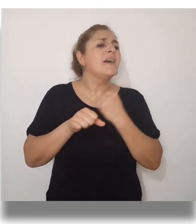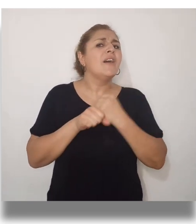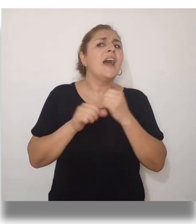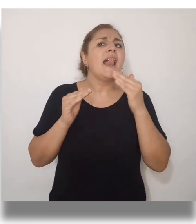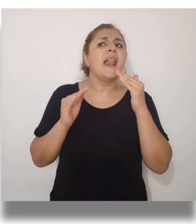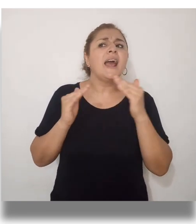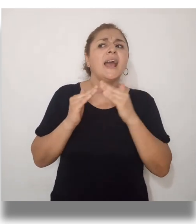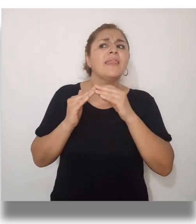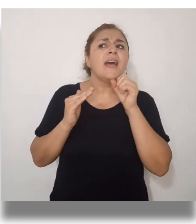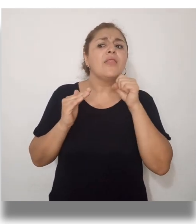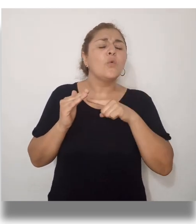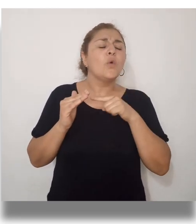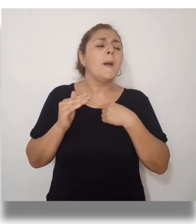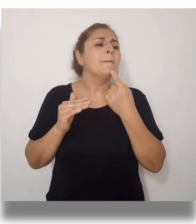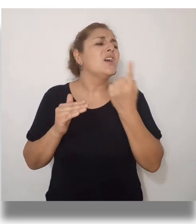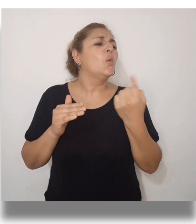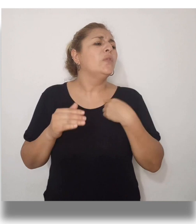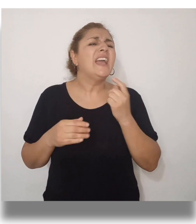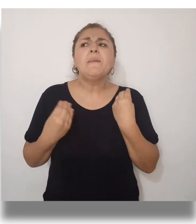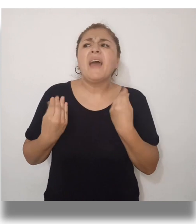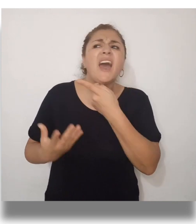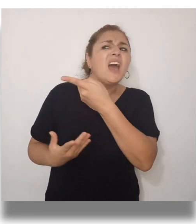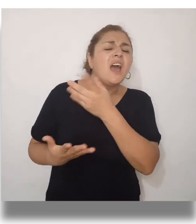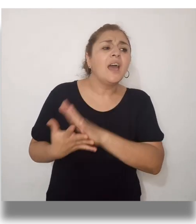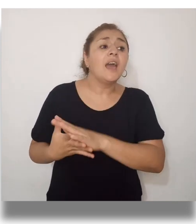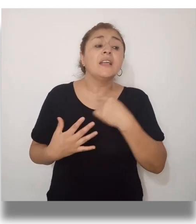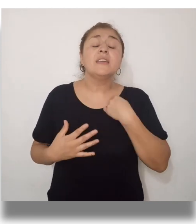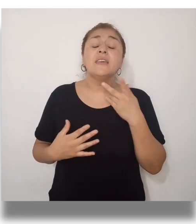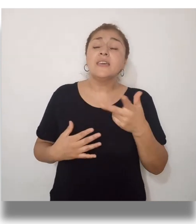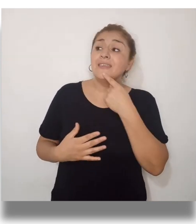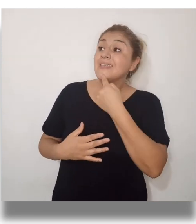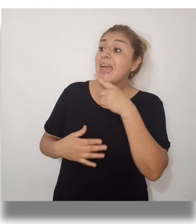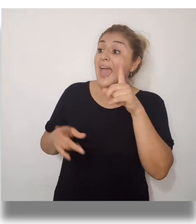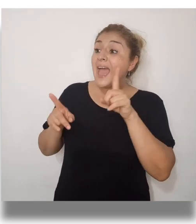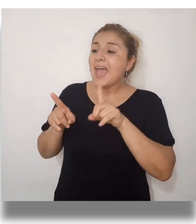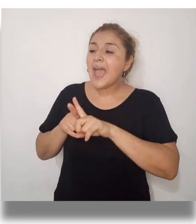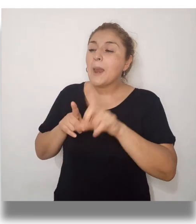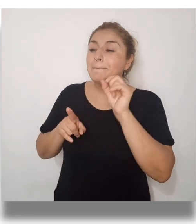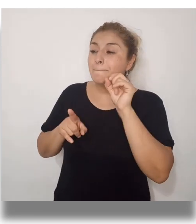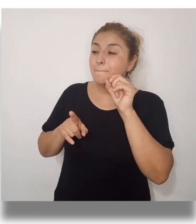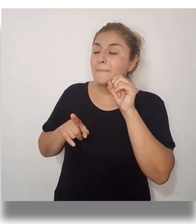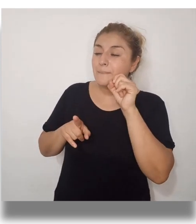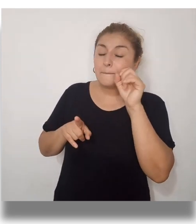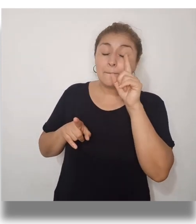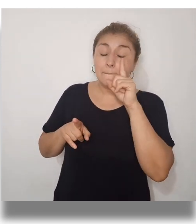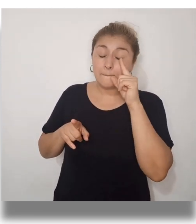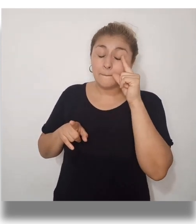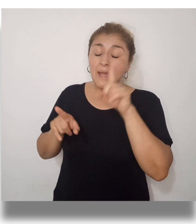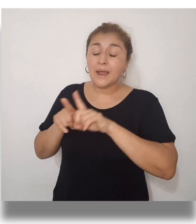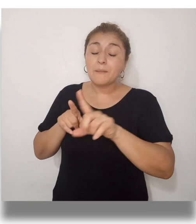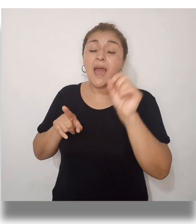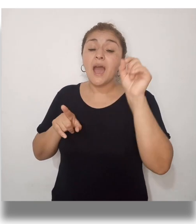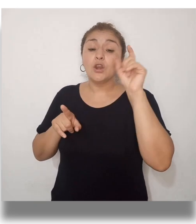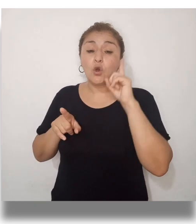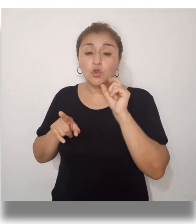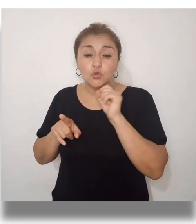qué era aquello él le dijo tu hermano ha venido y tu padre ha hecho